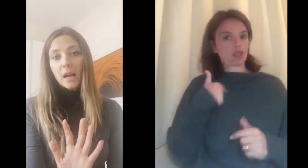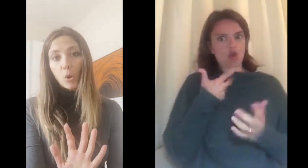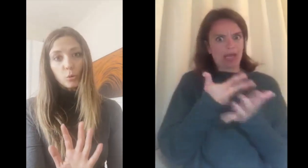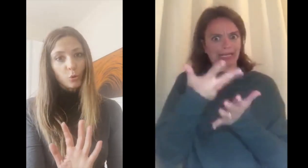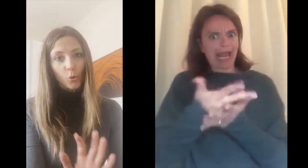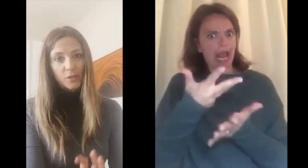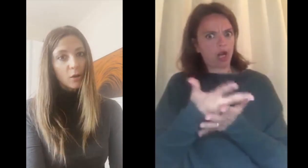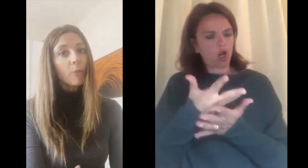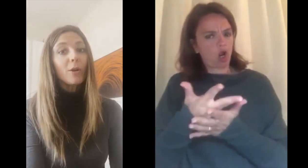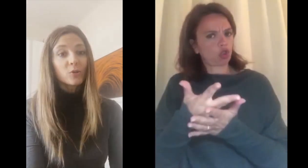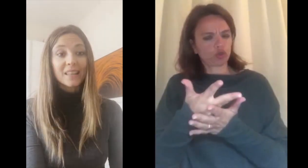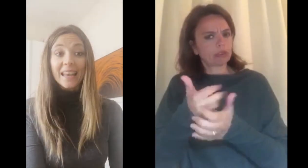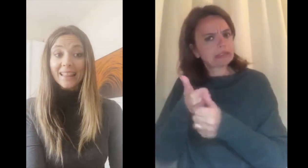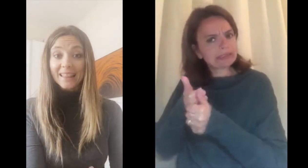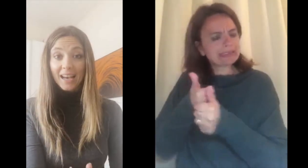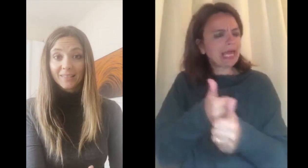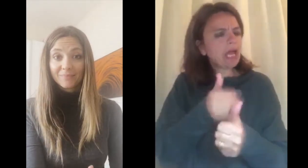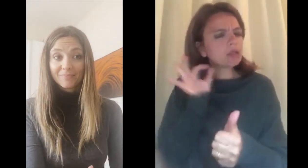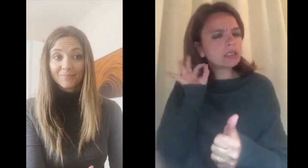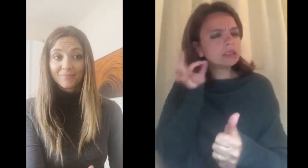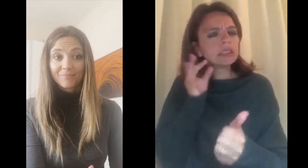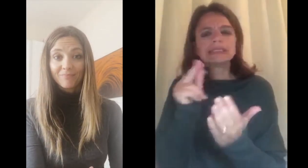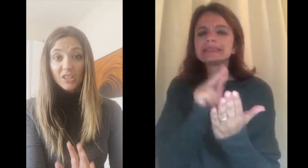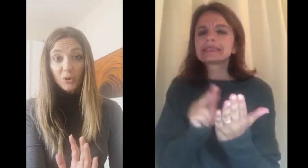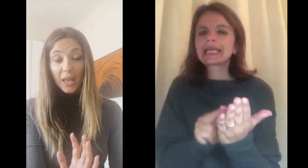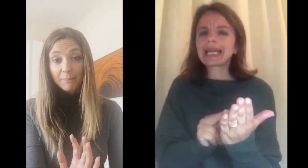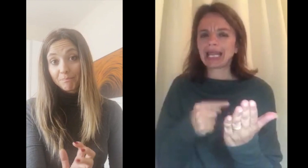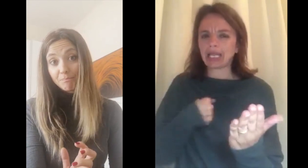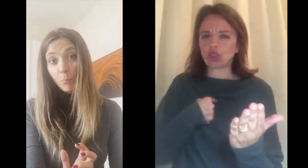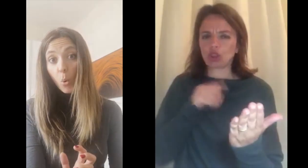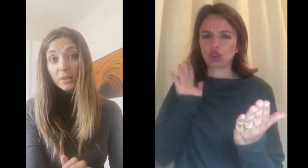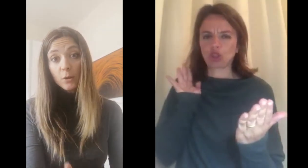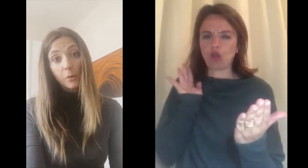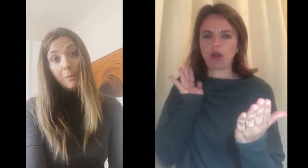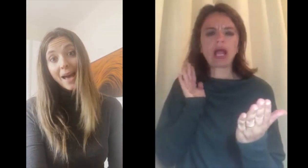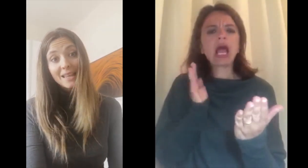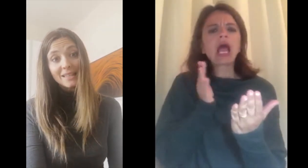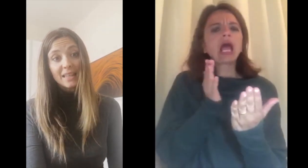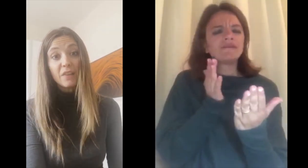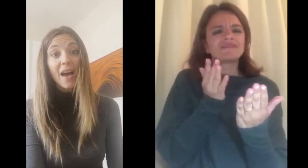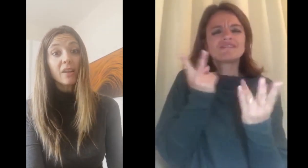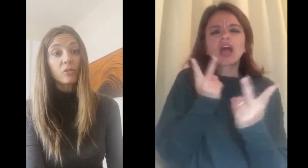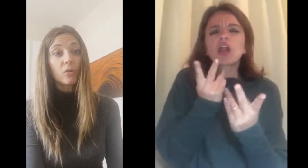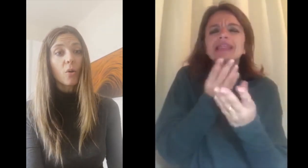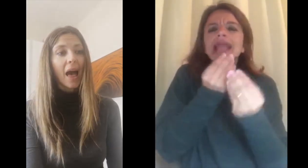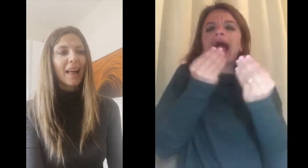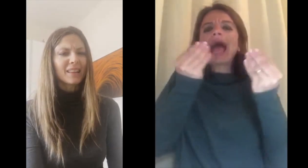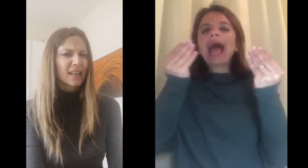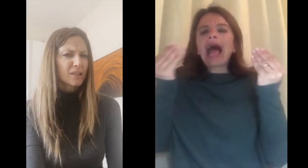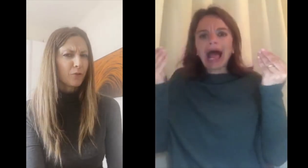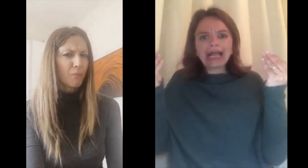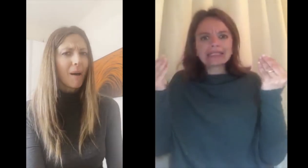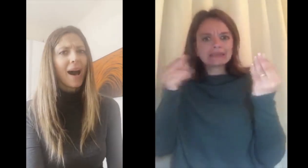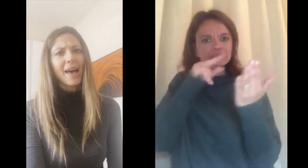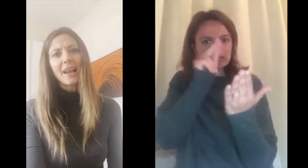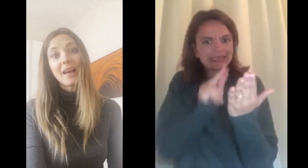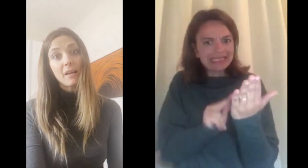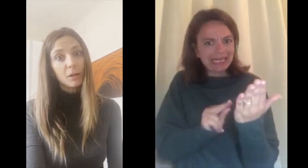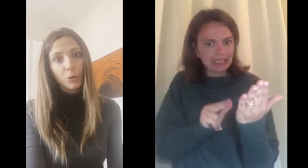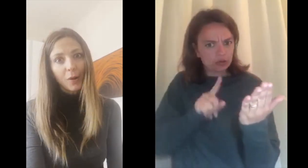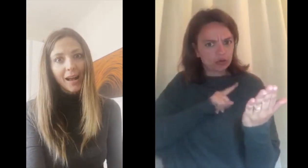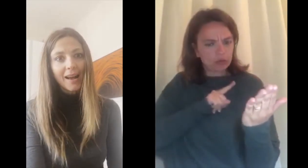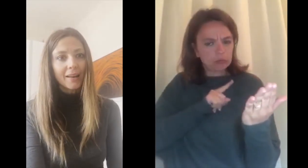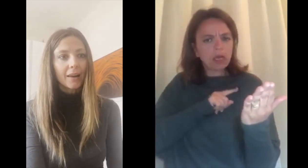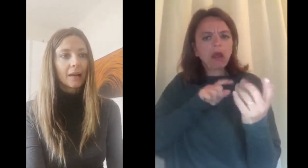Io ve la racconto così come l'ho scritta, visto che molti ormai si divertono a